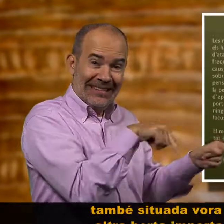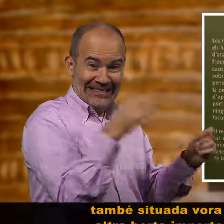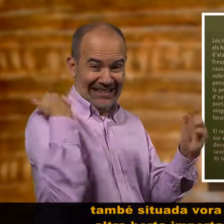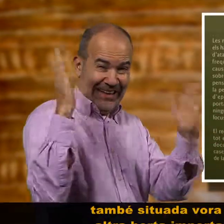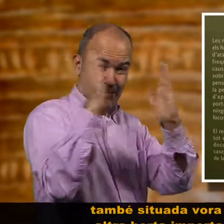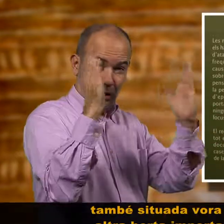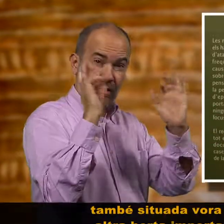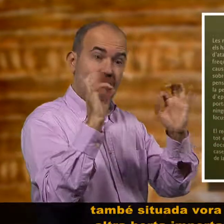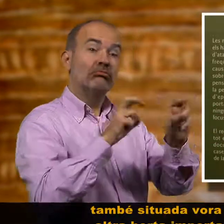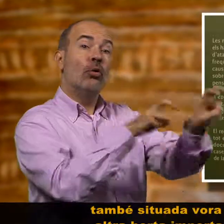del segle XIII.